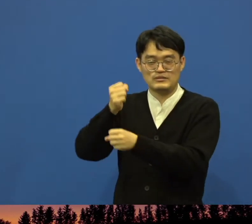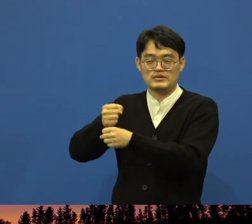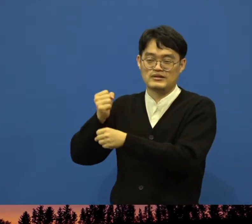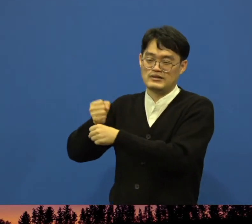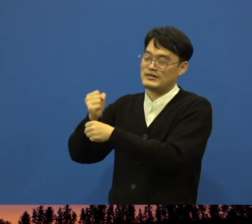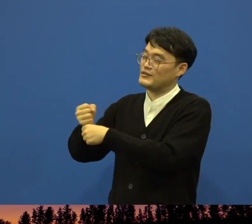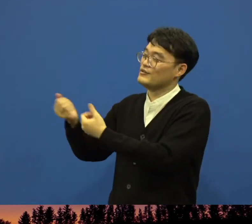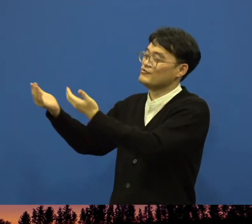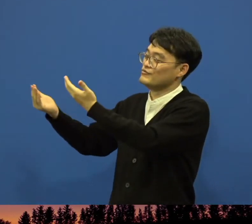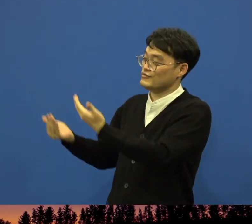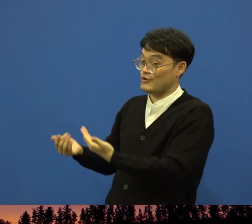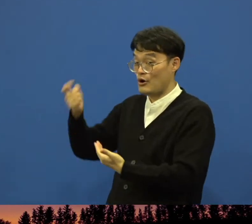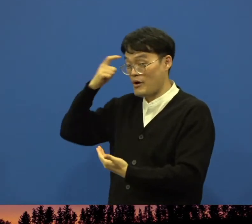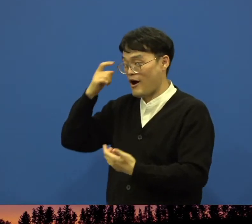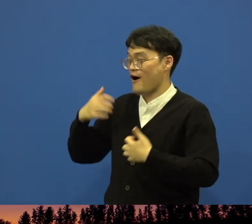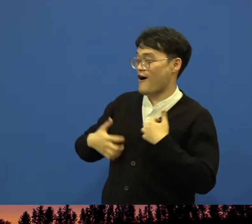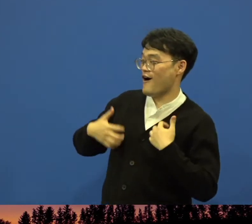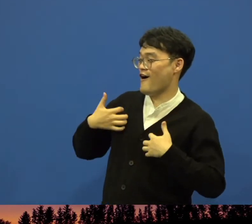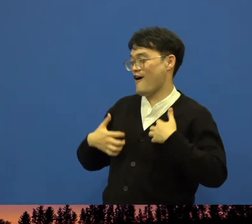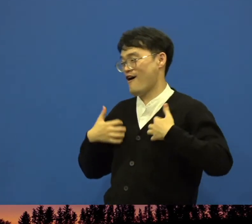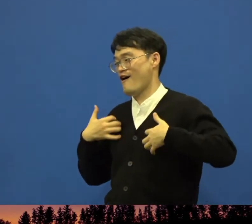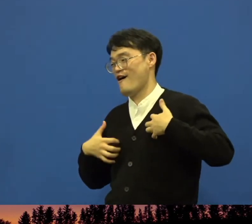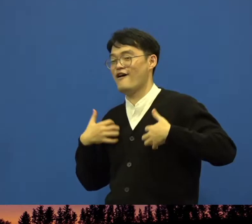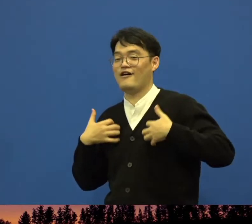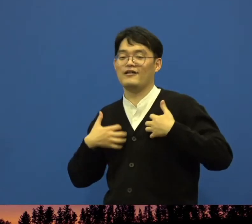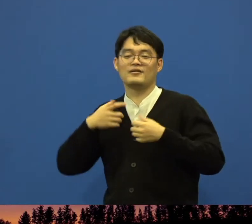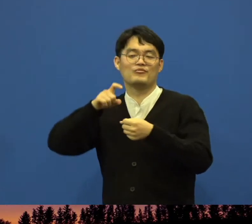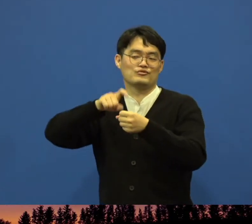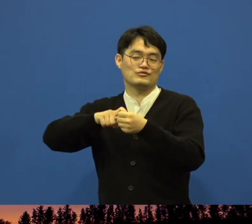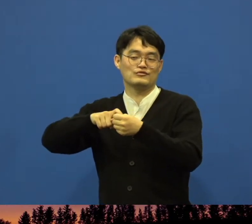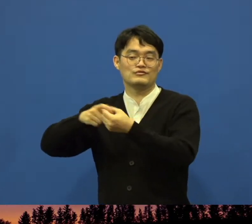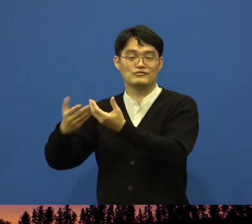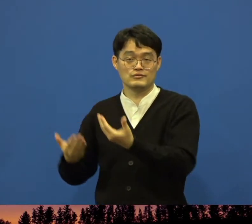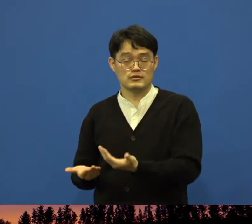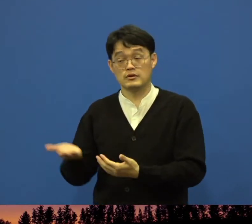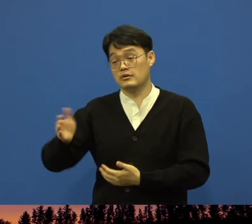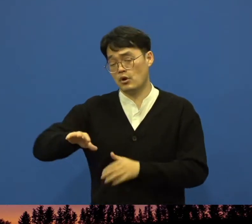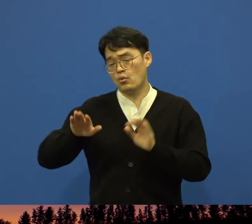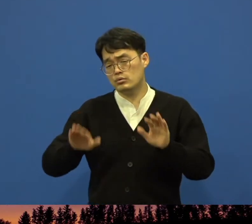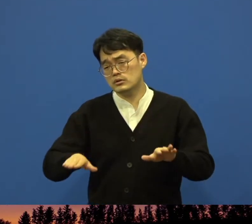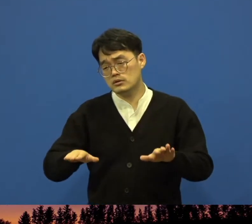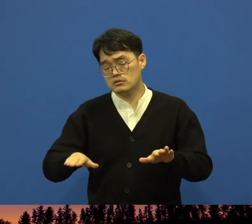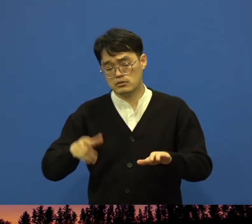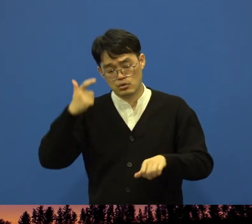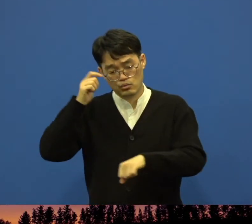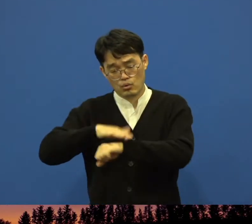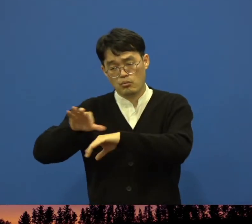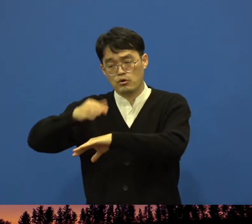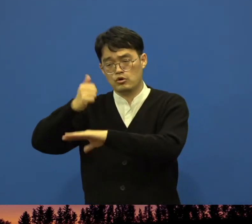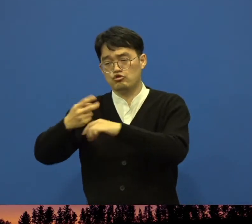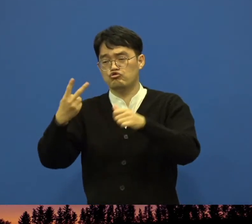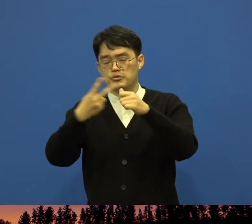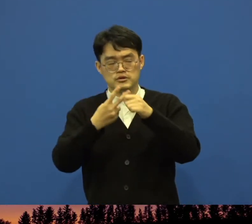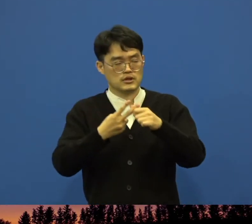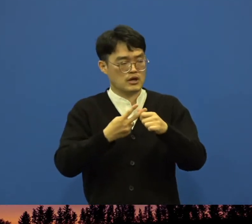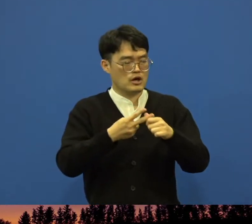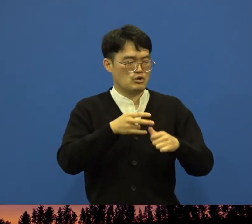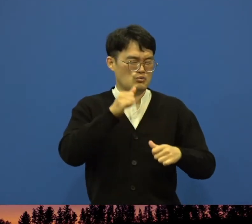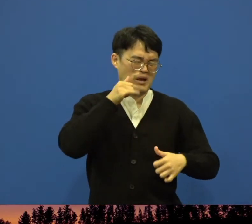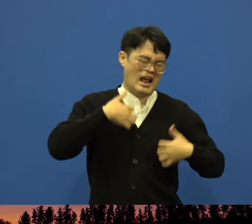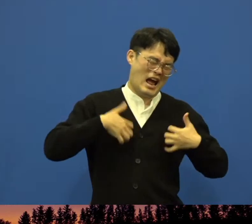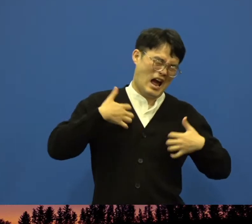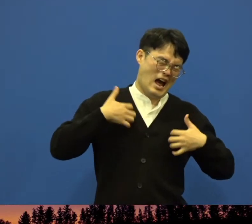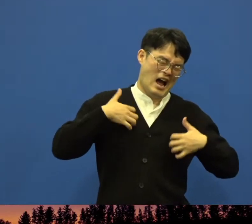그러면 이건 하나님이 우리를 즐거워하게 하신 거예요. 자, 근데 오늘 왜 솔로몬의 쾌락에 대한